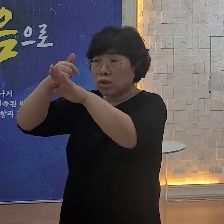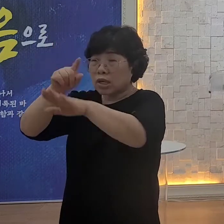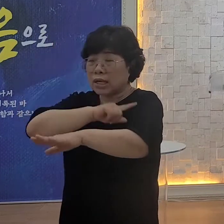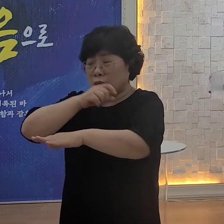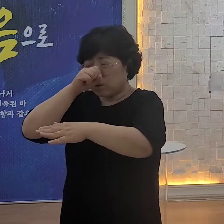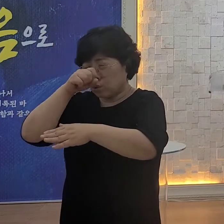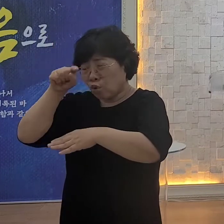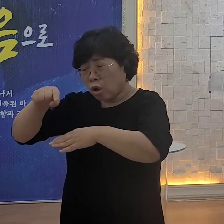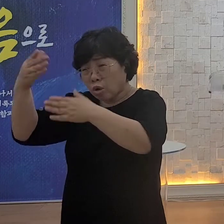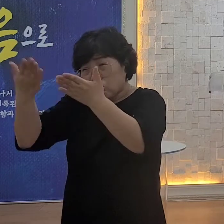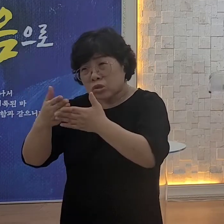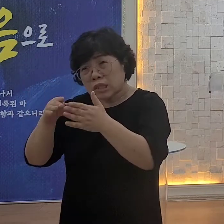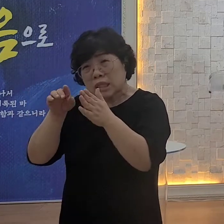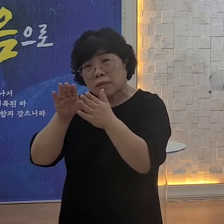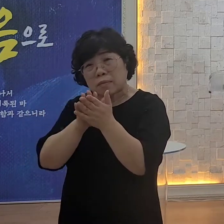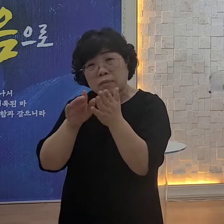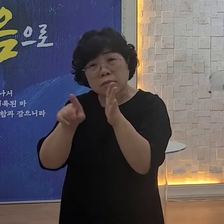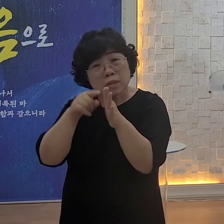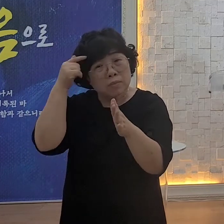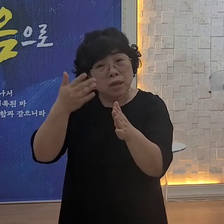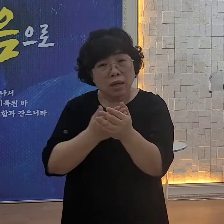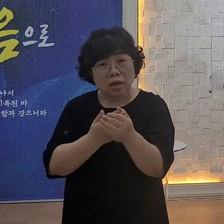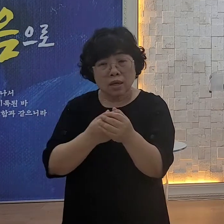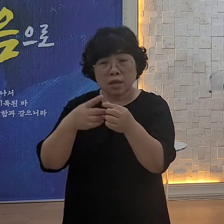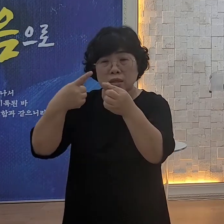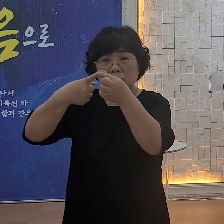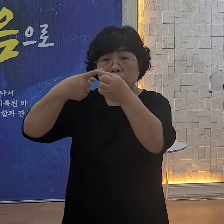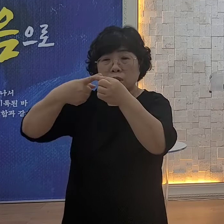여러분 믿습니까? 아멘. 아까 처음에 뭐였죠?